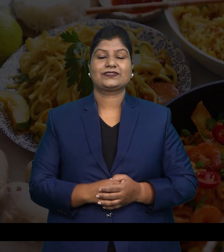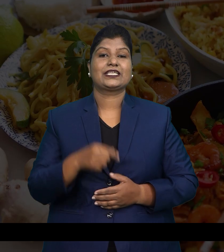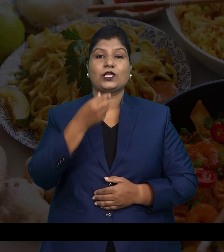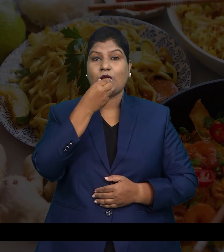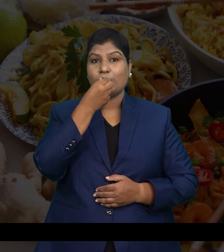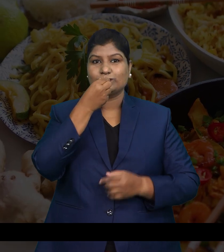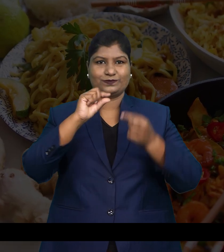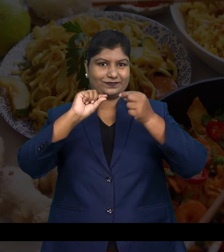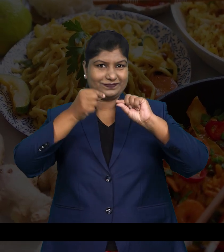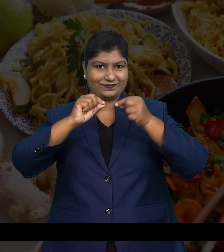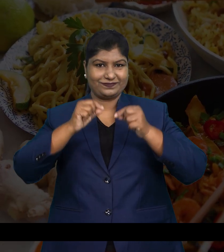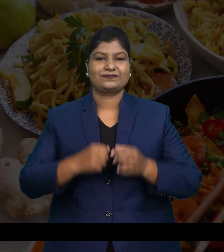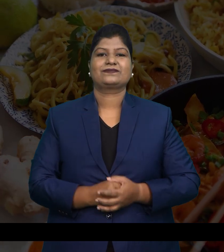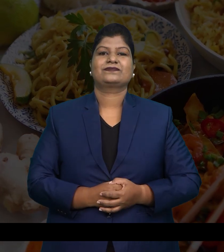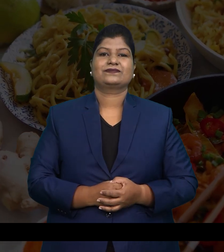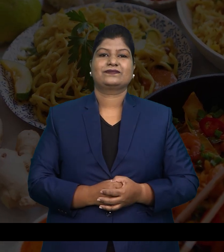चॉकलेट,